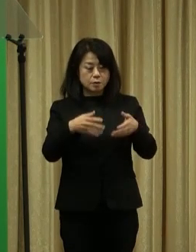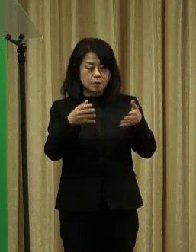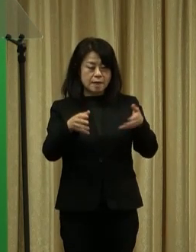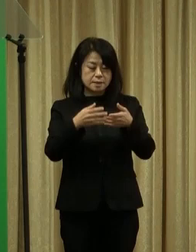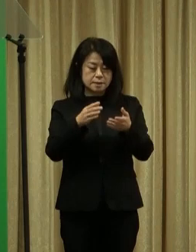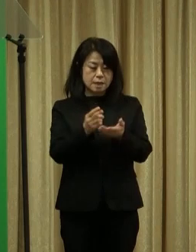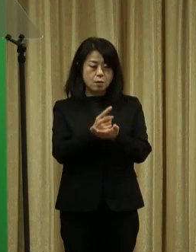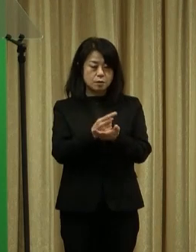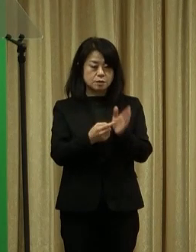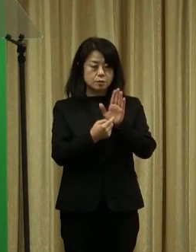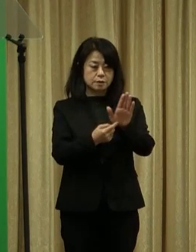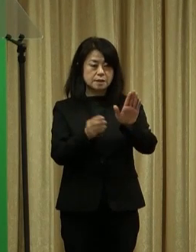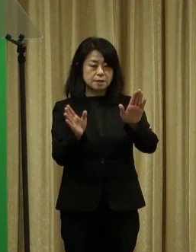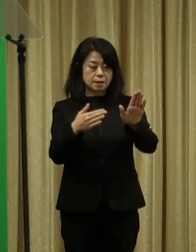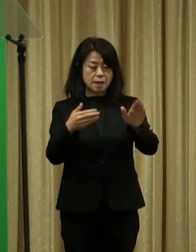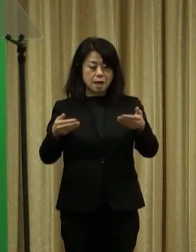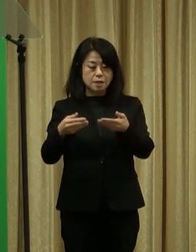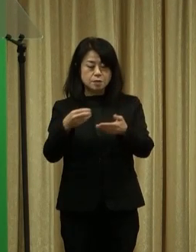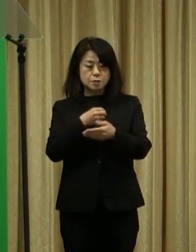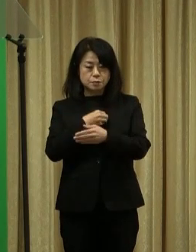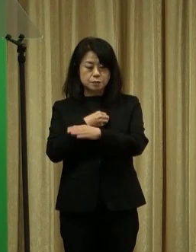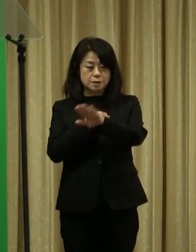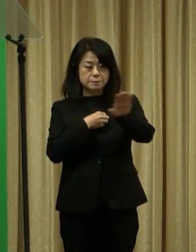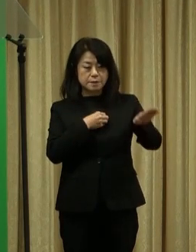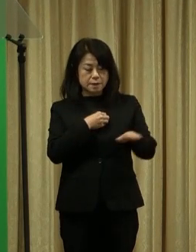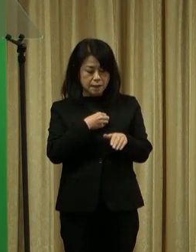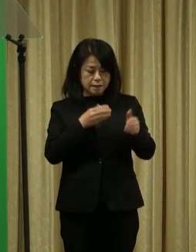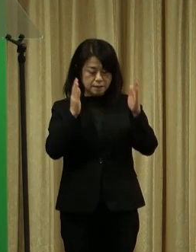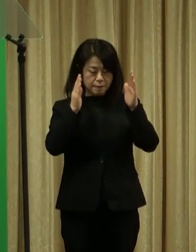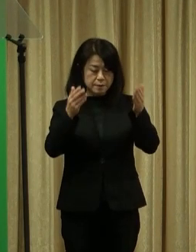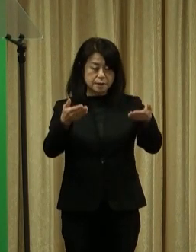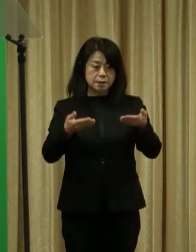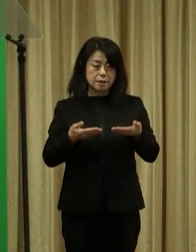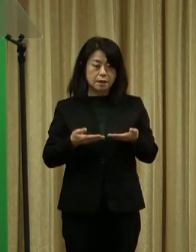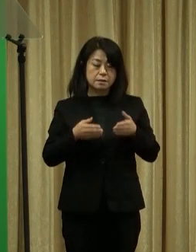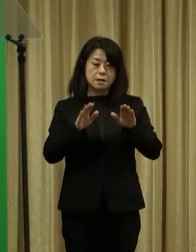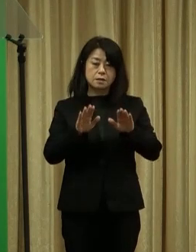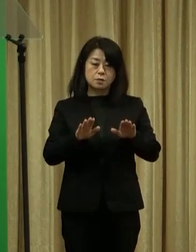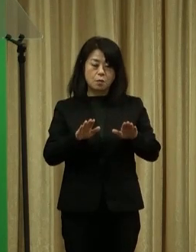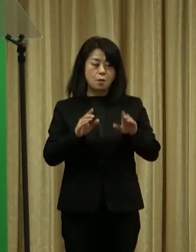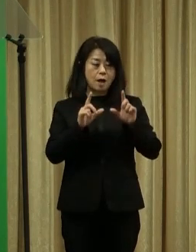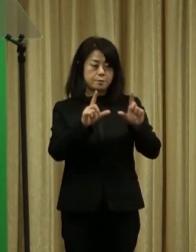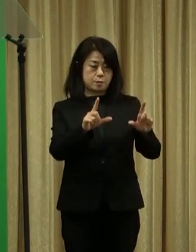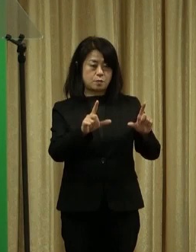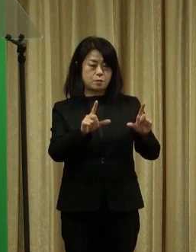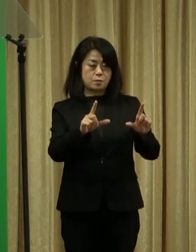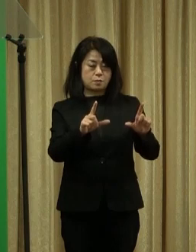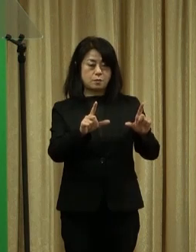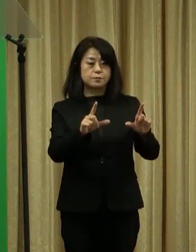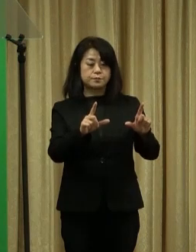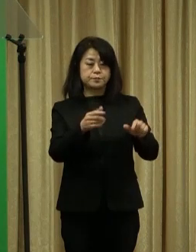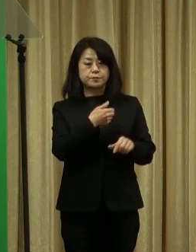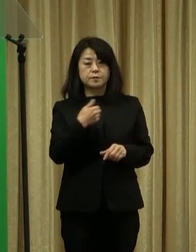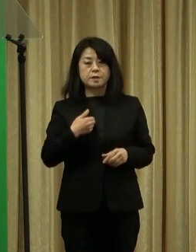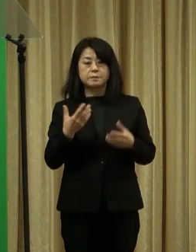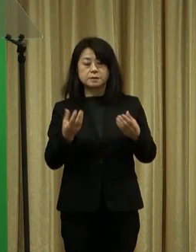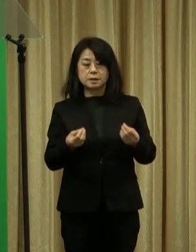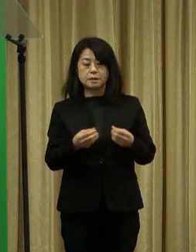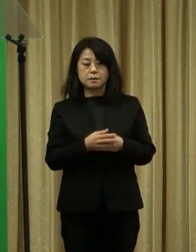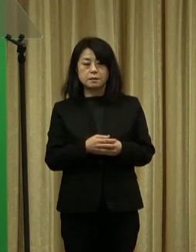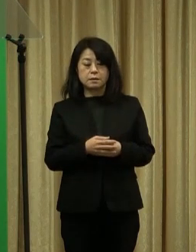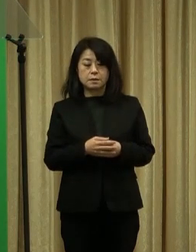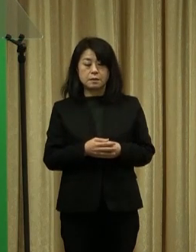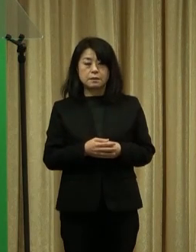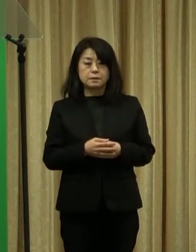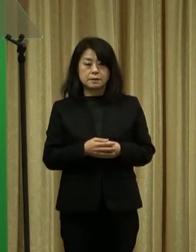に、職員みんなに頑張ってもらって、今日こうやって発表するところまでこぎつけたことです。まあ、この間